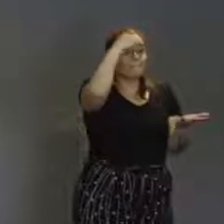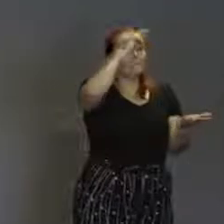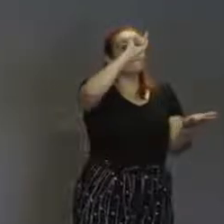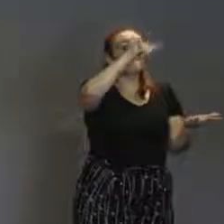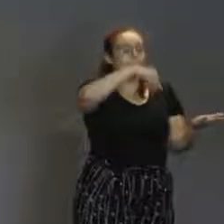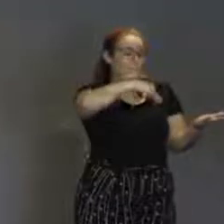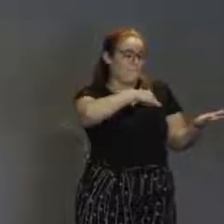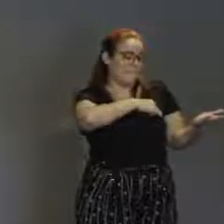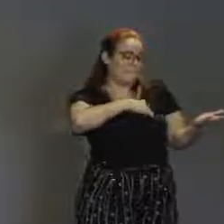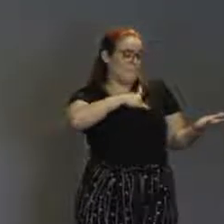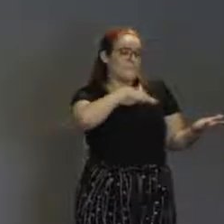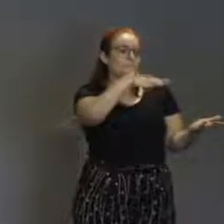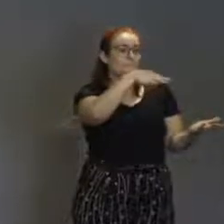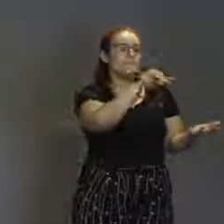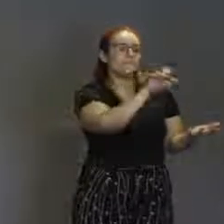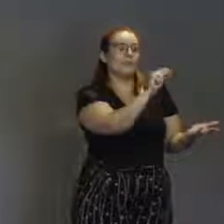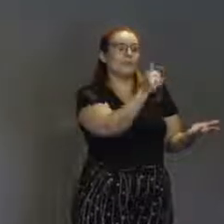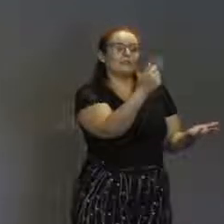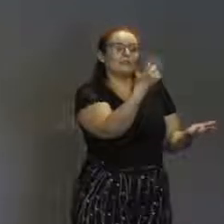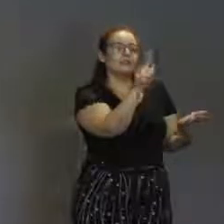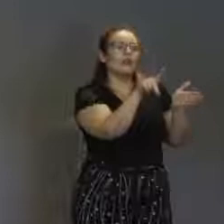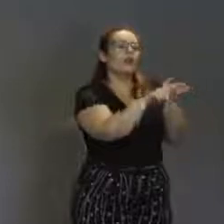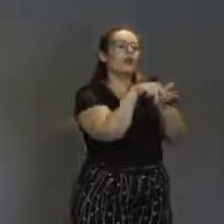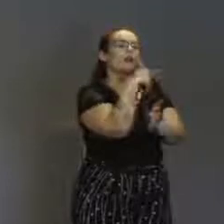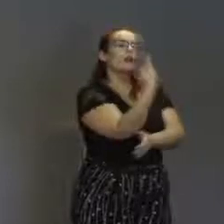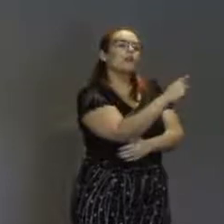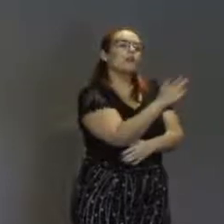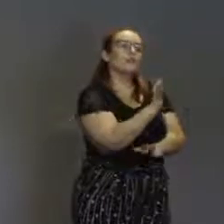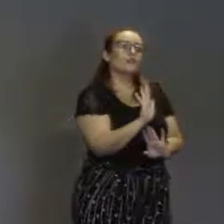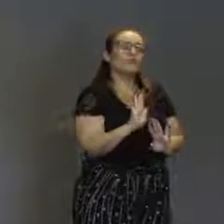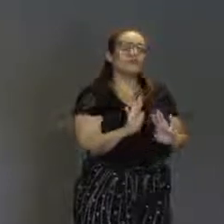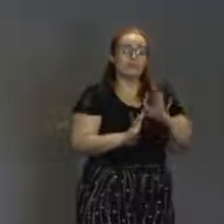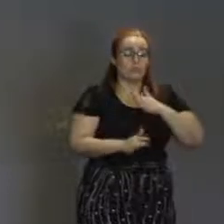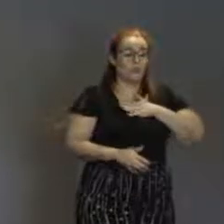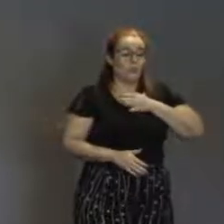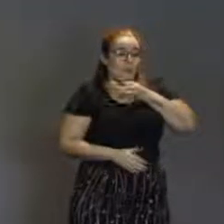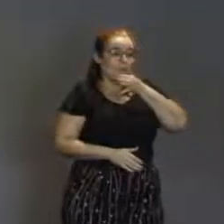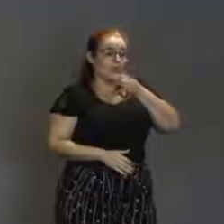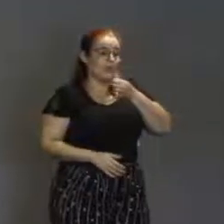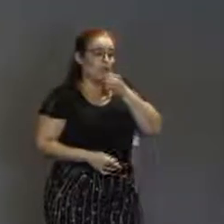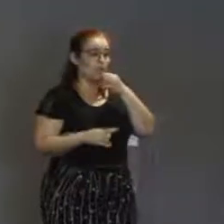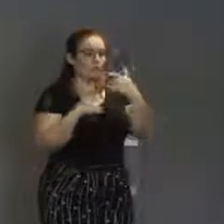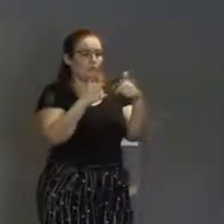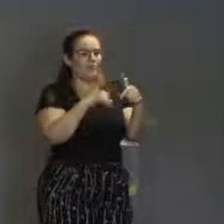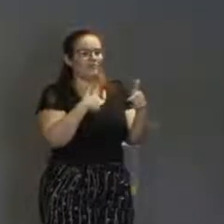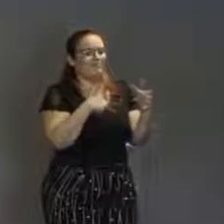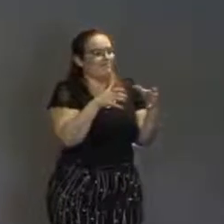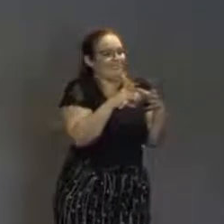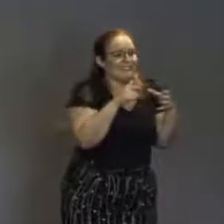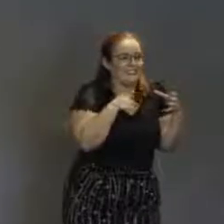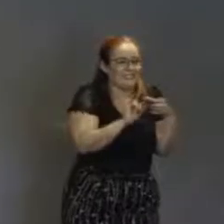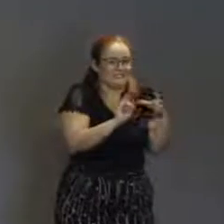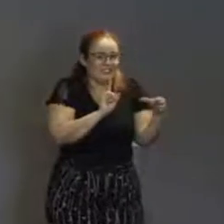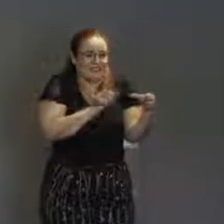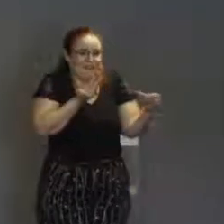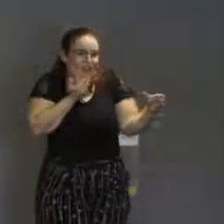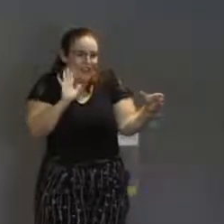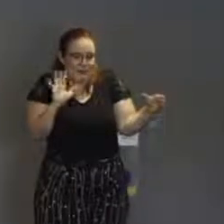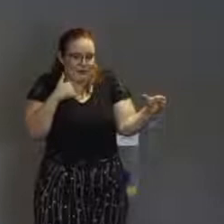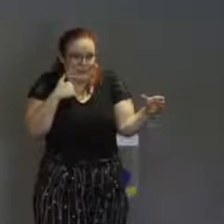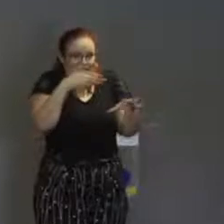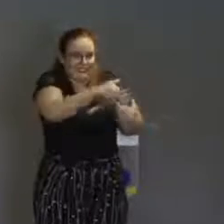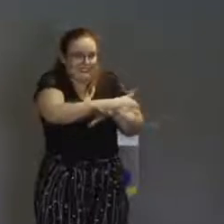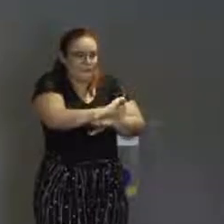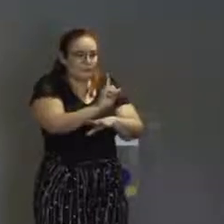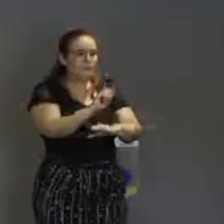né? A meu ver, aquele papel que a gente atribuía, pensando fora de fundação, porque eu não sou de uma, que a gente atribuía a uma